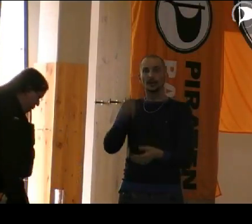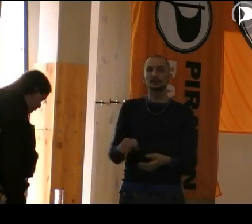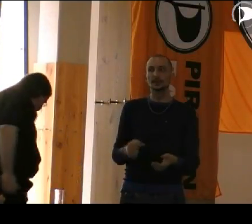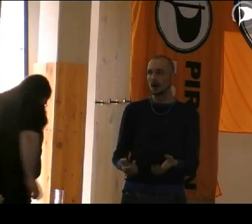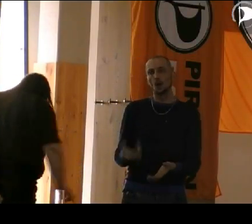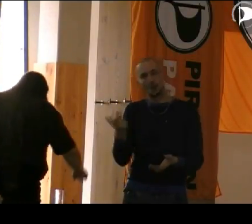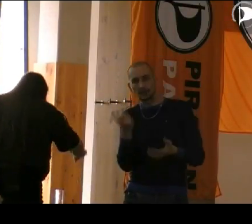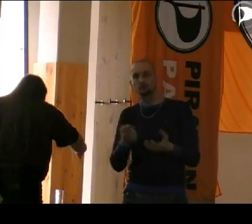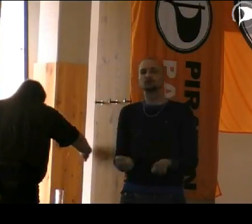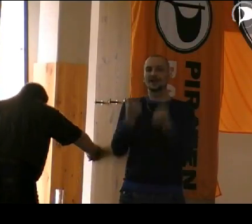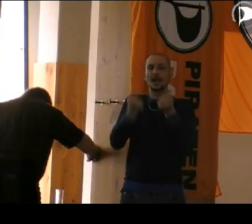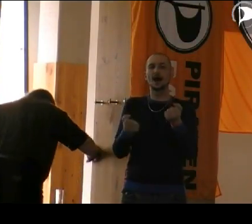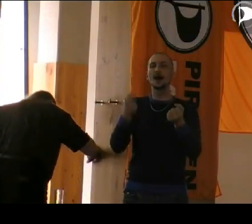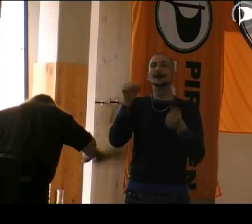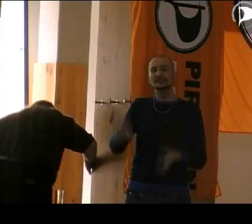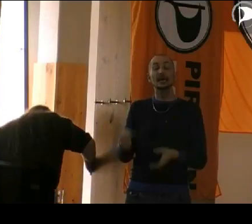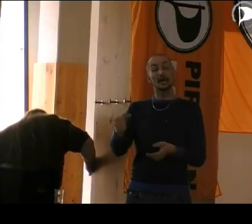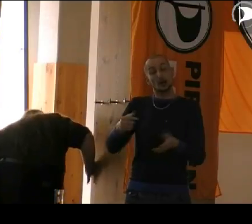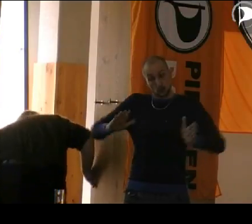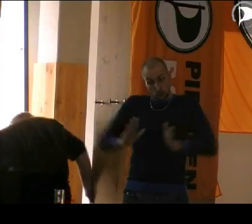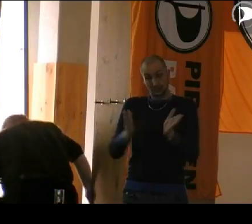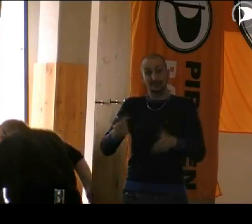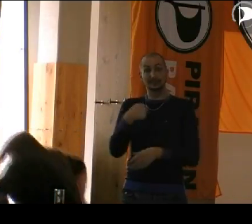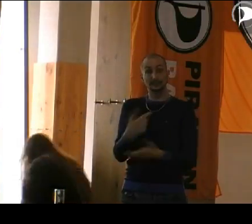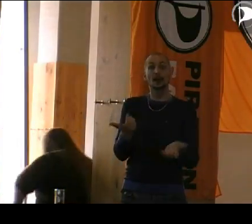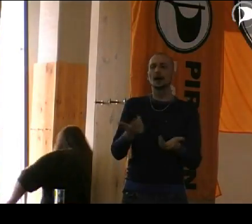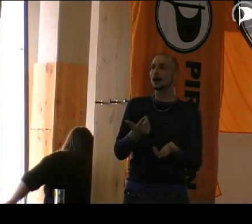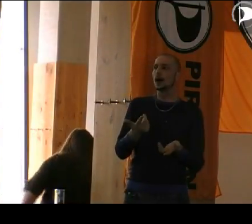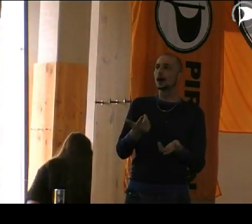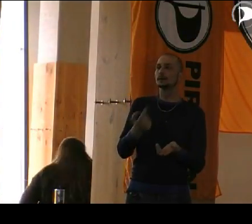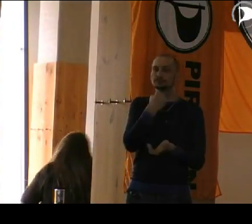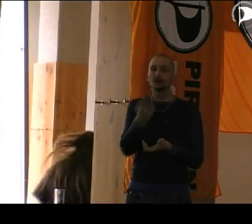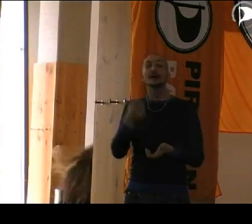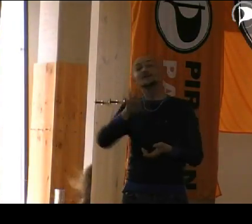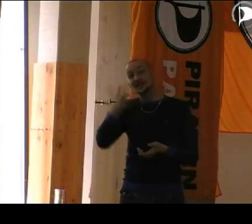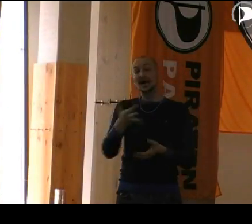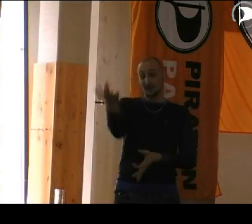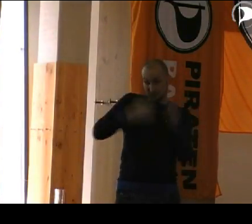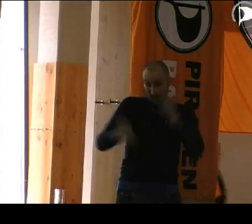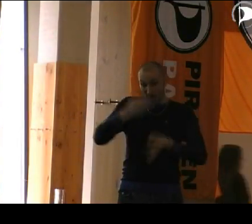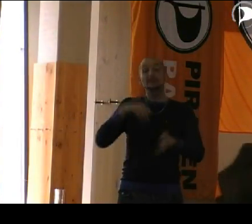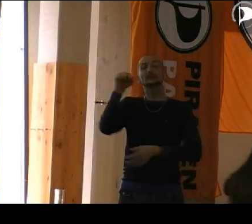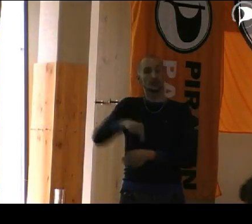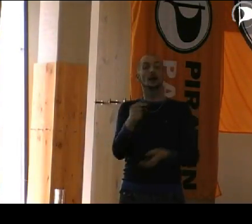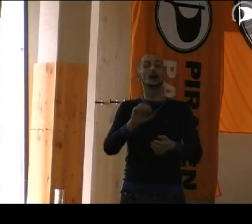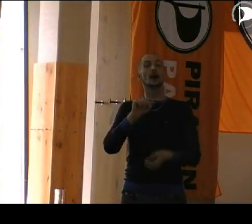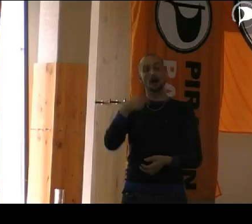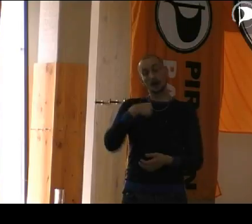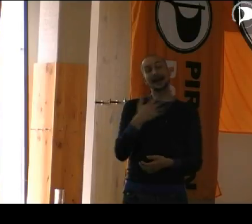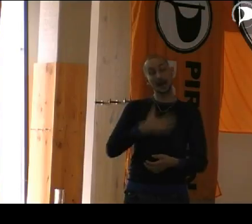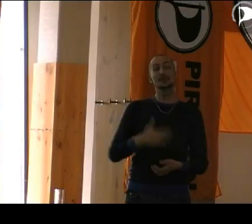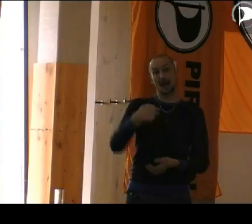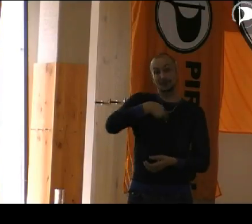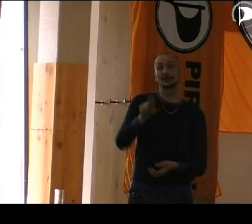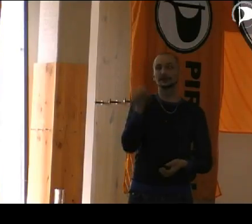ist weiß mein kopf von mir und gleich gibt's auf einer nicht ich dann gerne beantworten würde mein manuskript